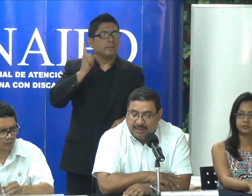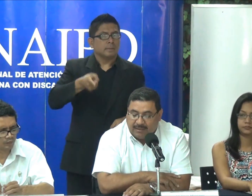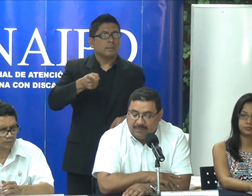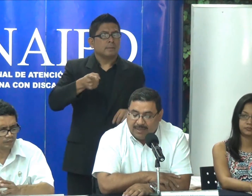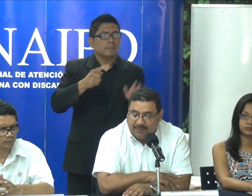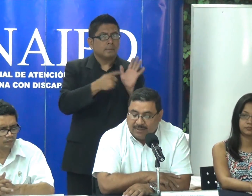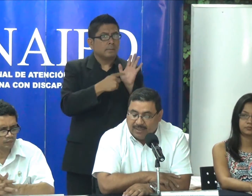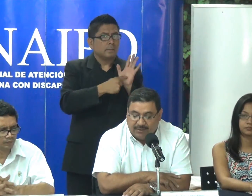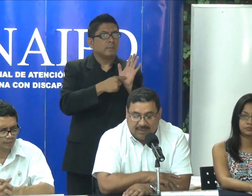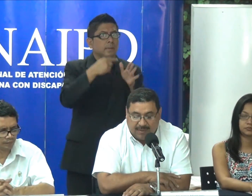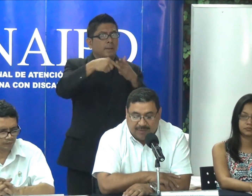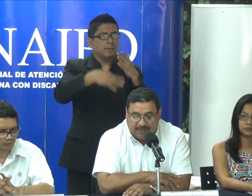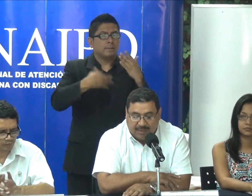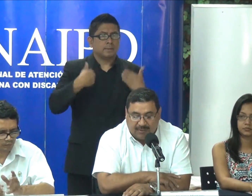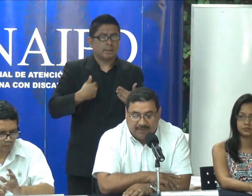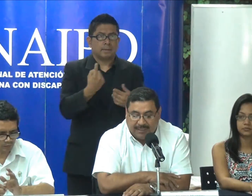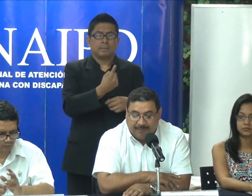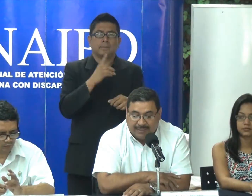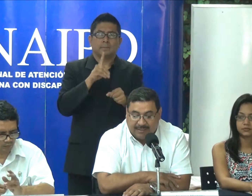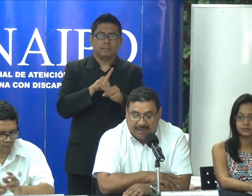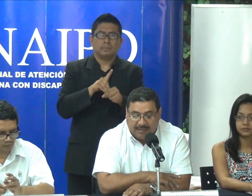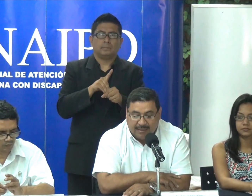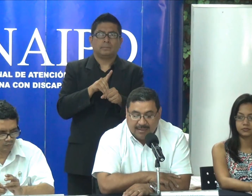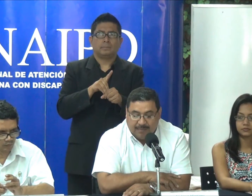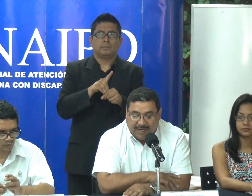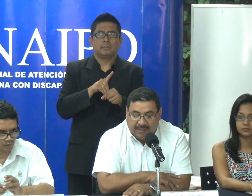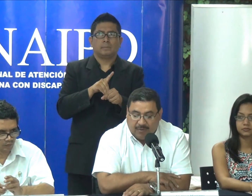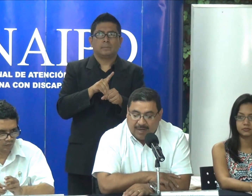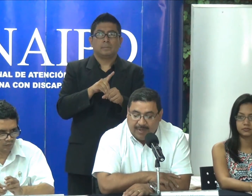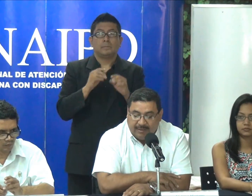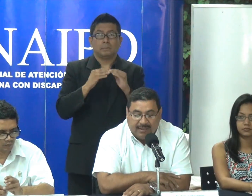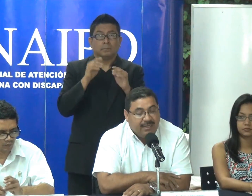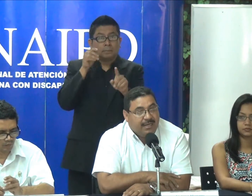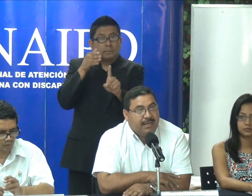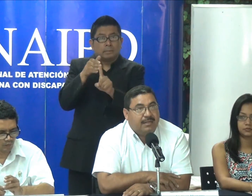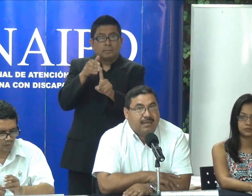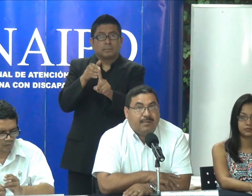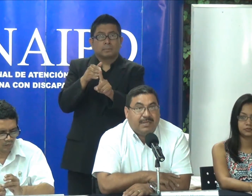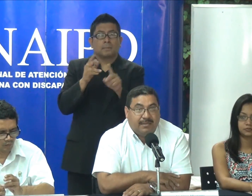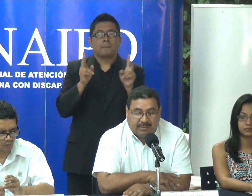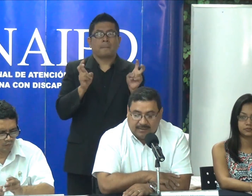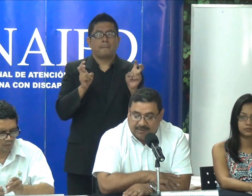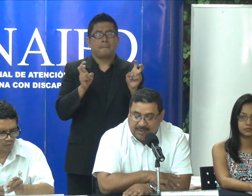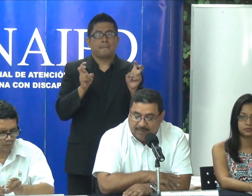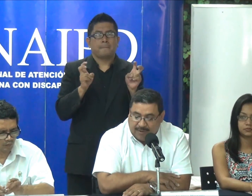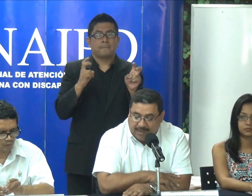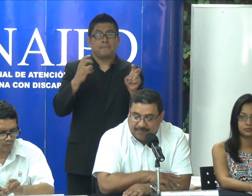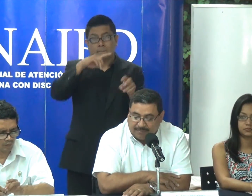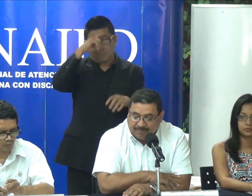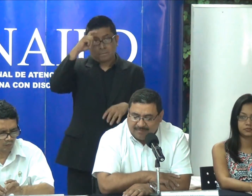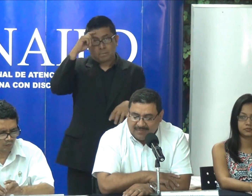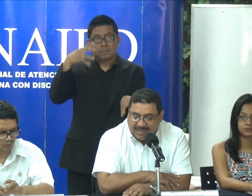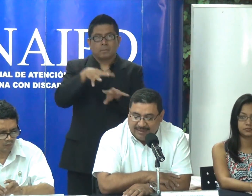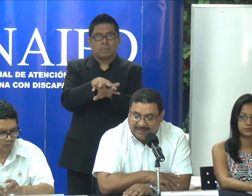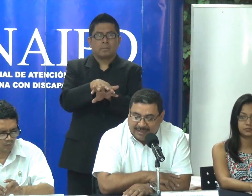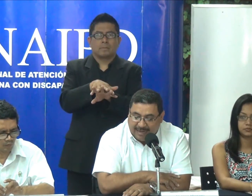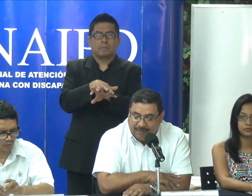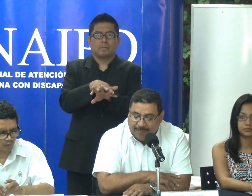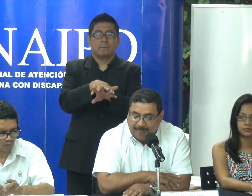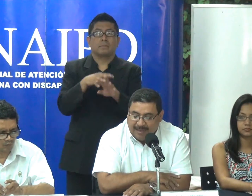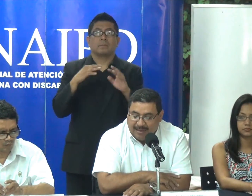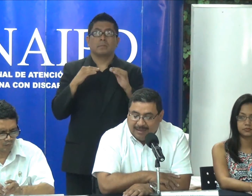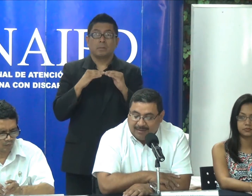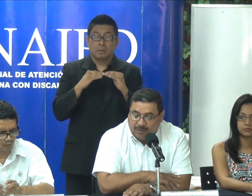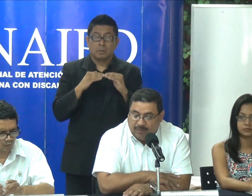obligaciones relativas a los derechos de las personas con discapacidad, particularmente en el tema de inserción laboral.